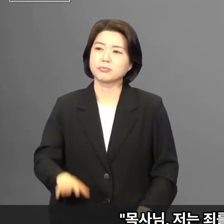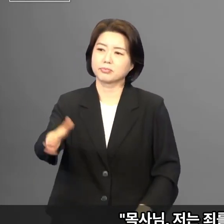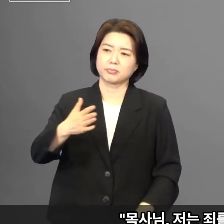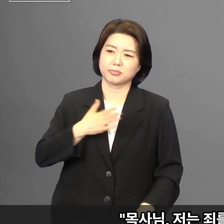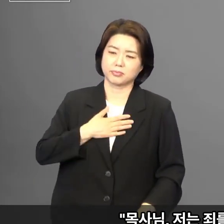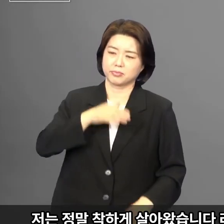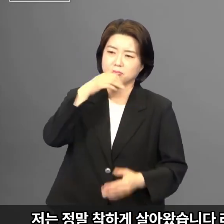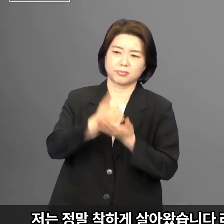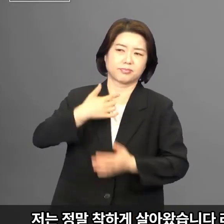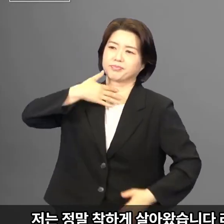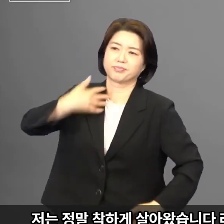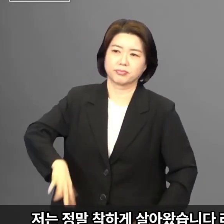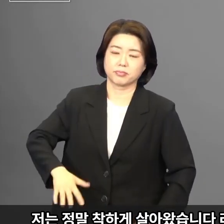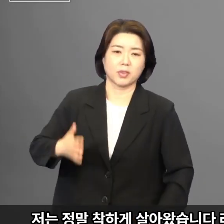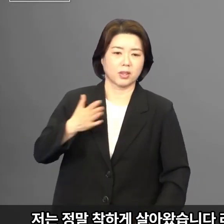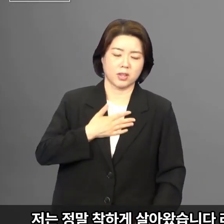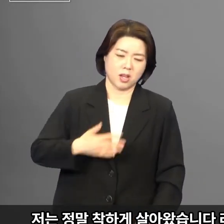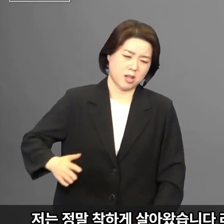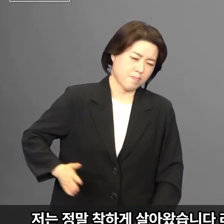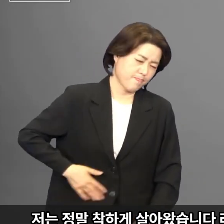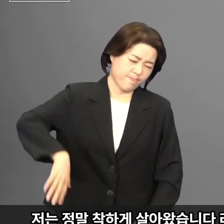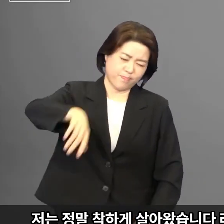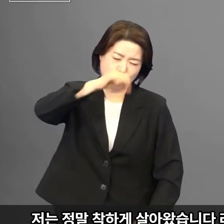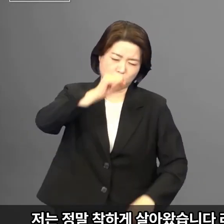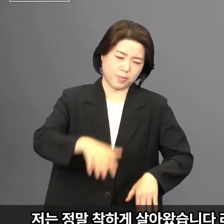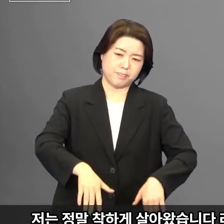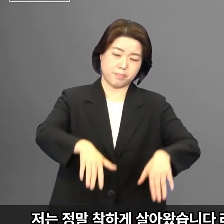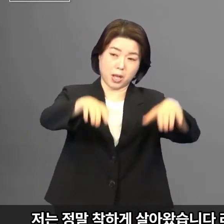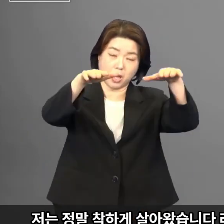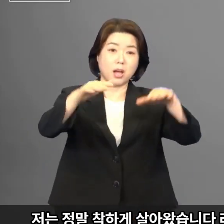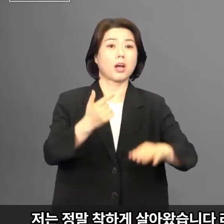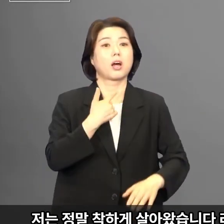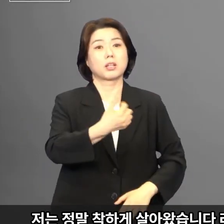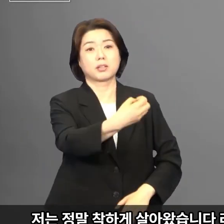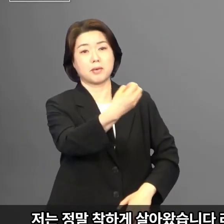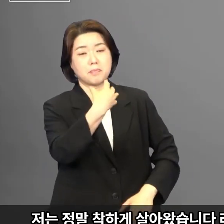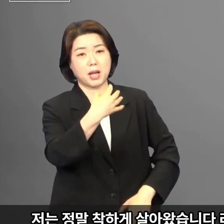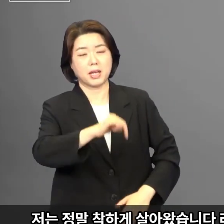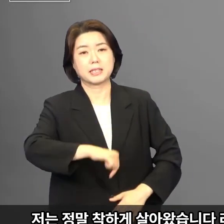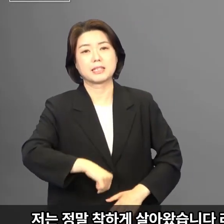지어본 적이 없습니다. 저는 정말 착하게 살아왔습니다. 라고 하는